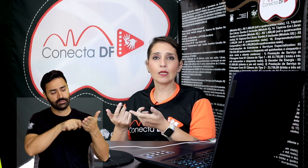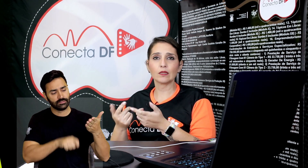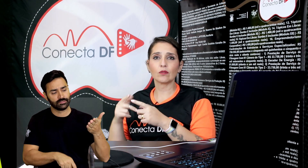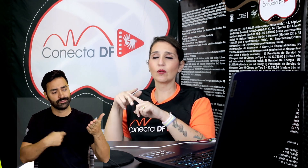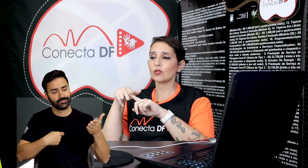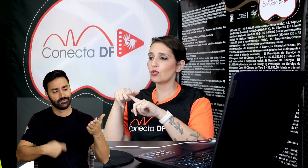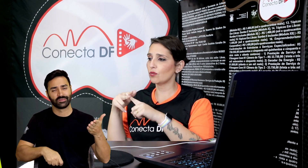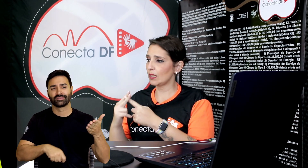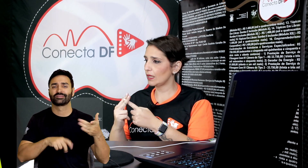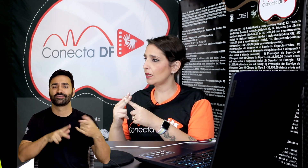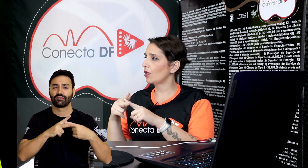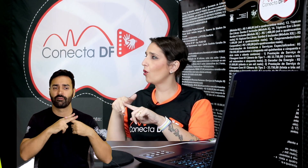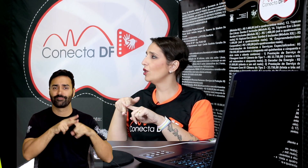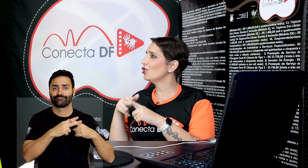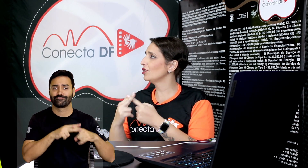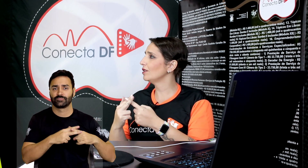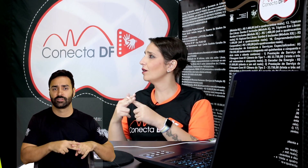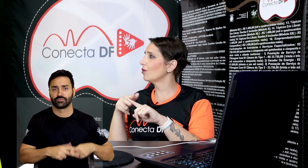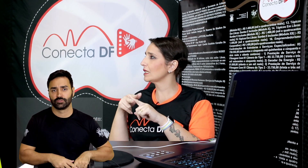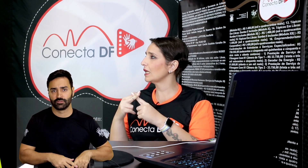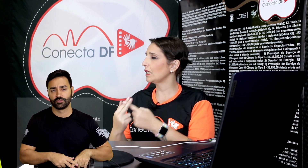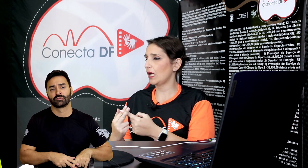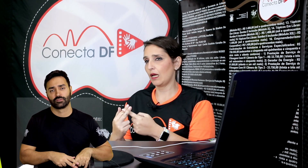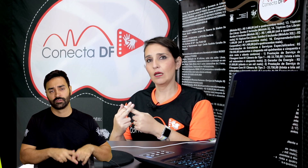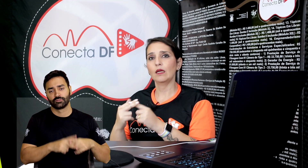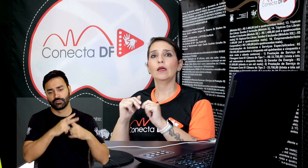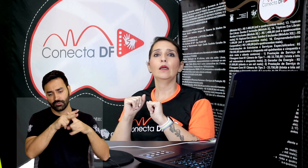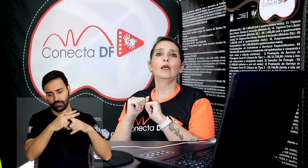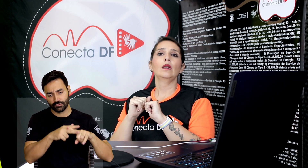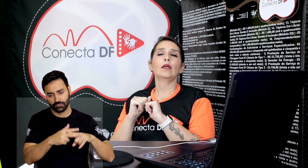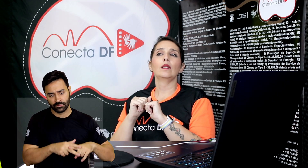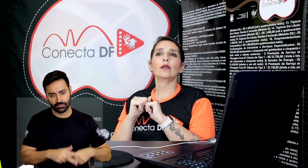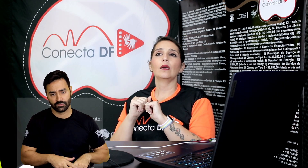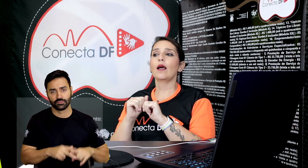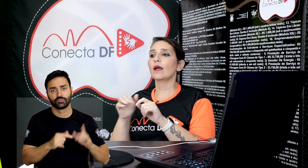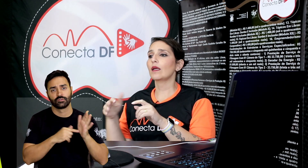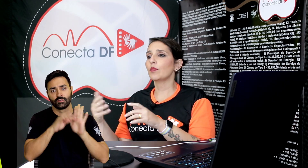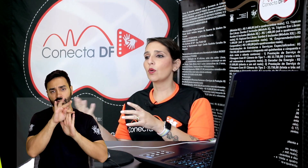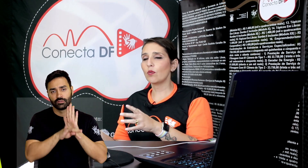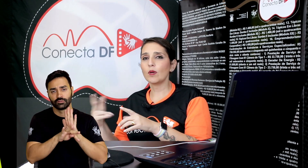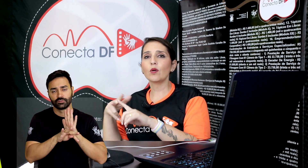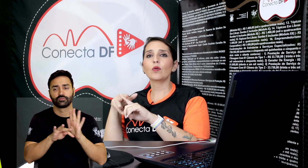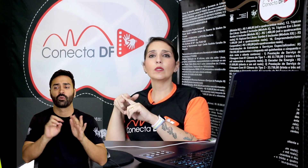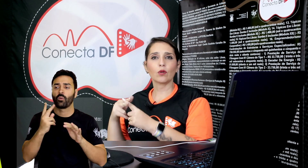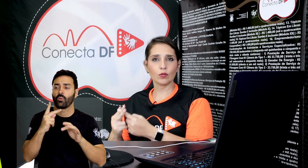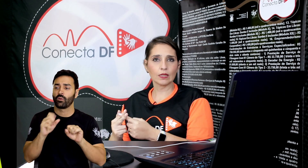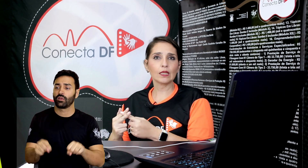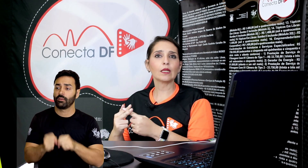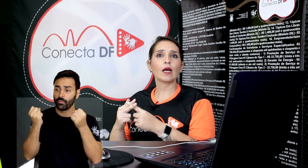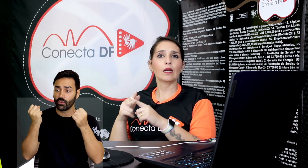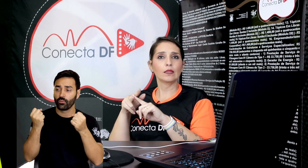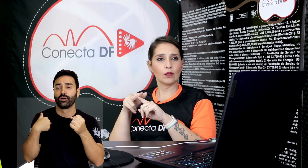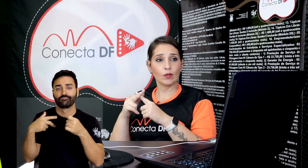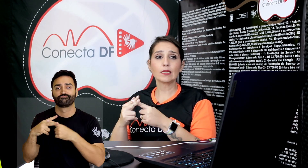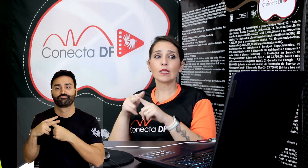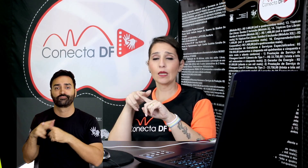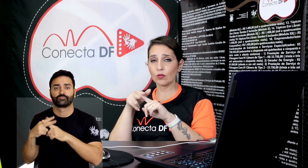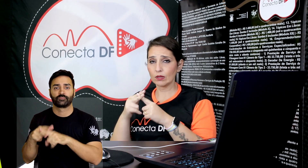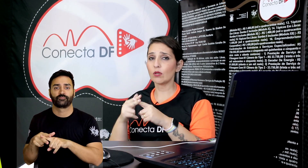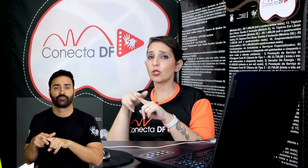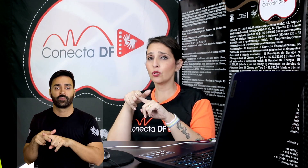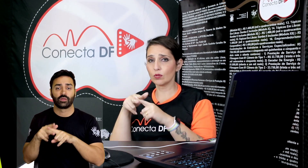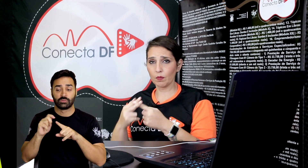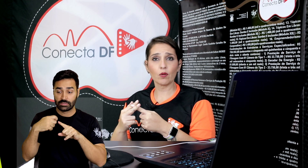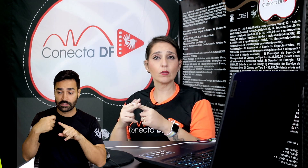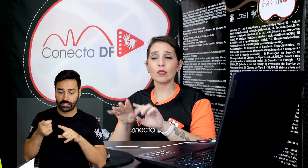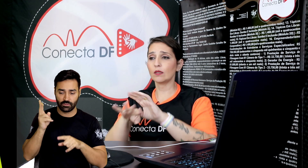esse texto. Então a gente usa esse aqui, corrigir, consertar. Quebrou alguma coisa, consertar. Então esse aqui é o